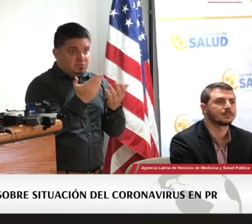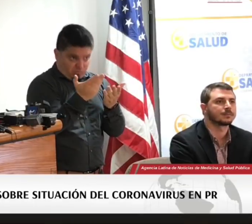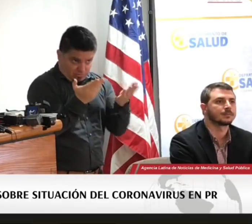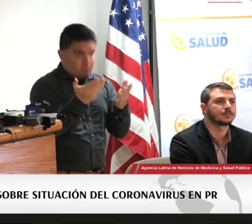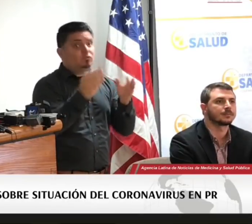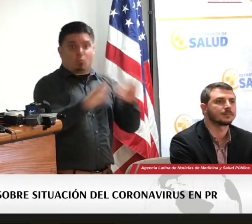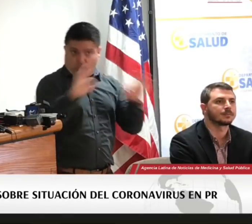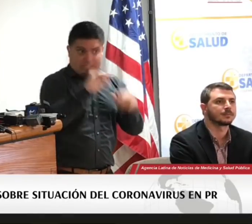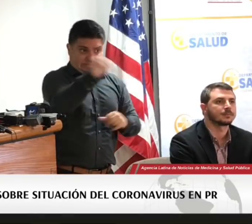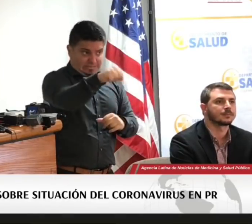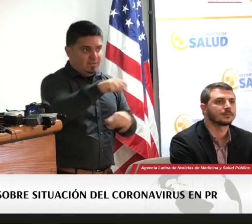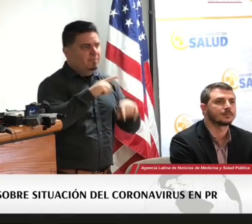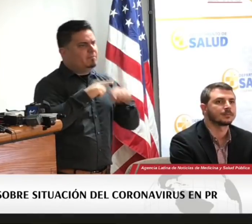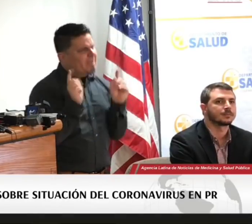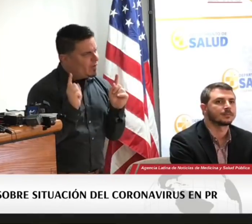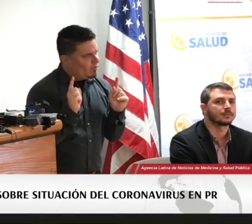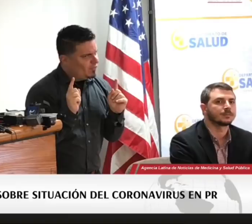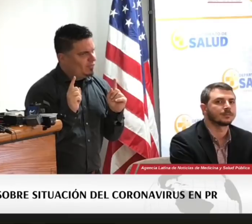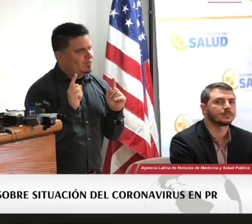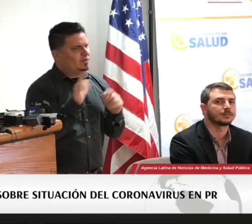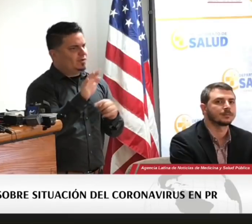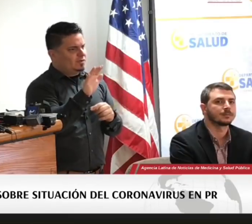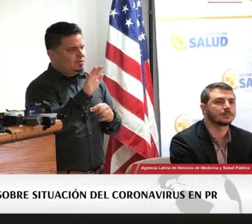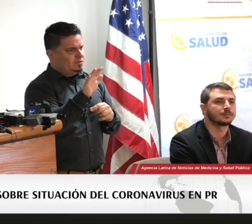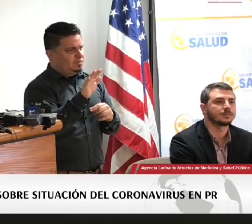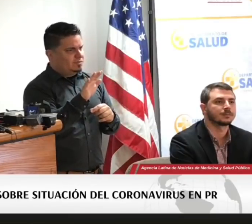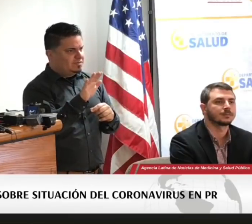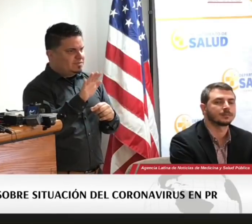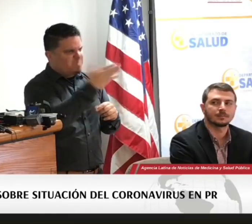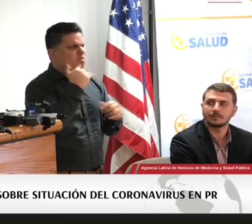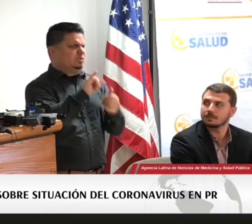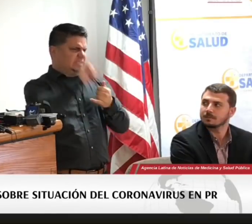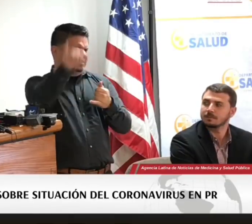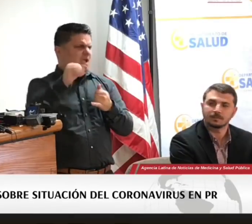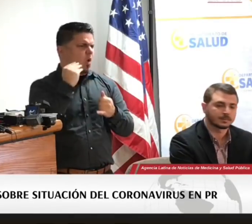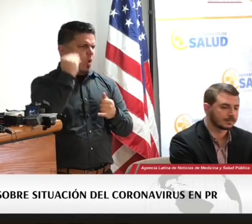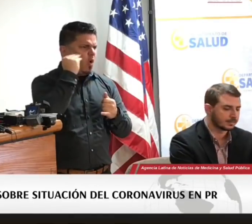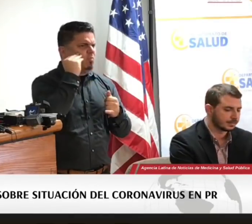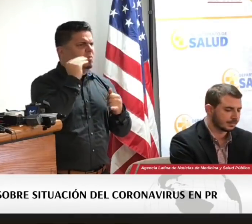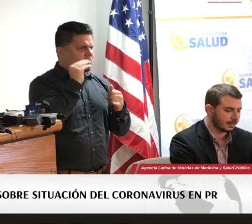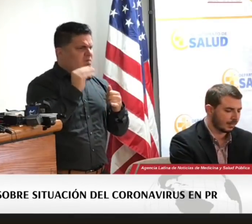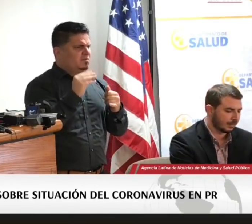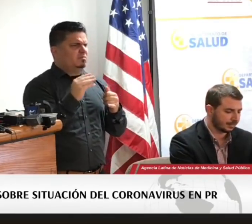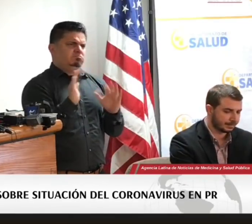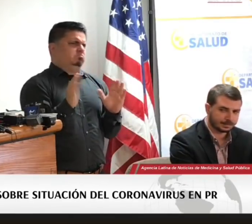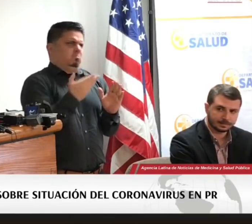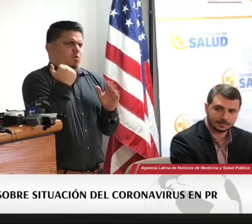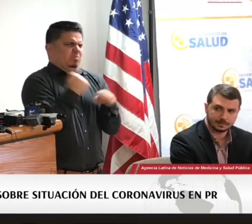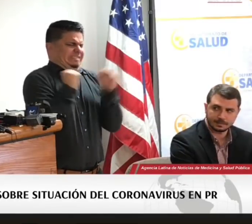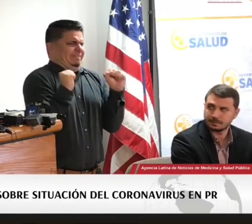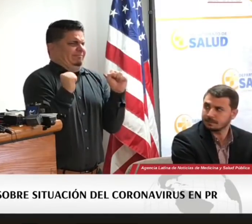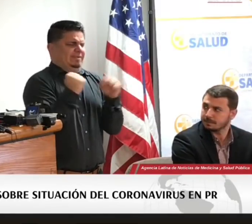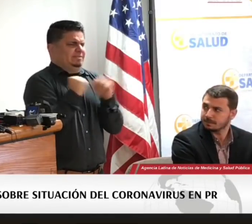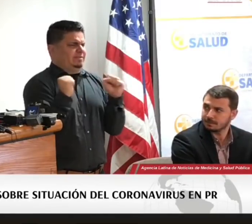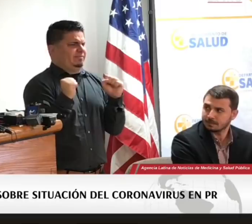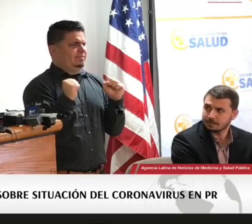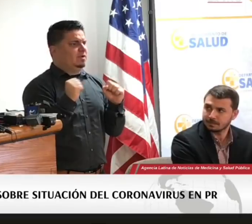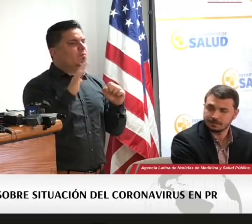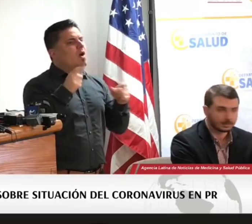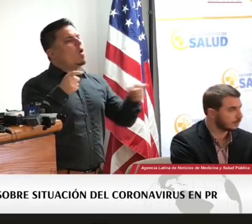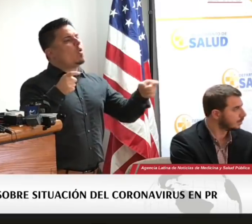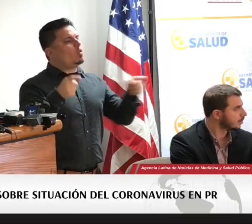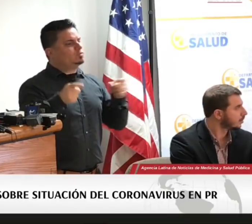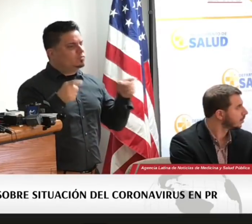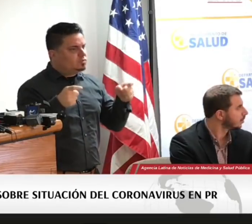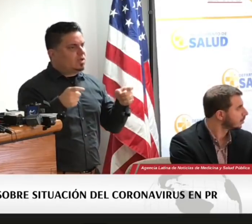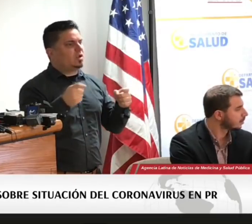podamos protegerlo. Mientras usted se pueda quedar en su casa, usted se queda en su casa. Vamos a mantener el control en lo que esta